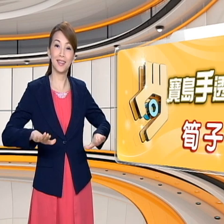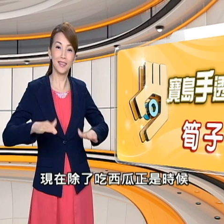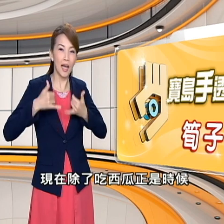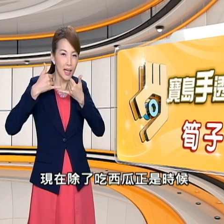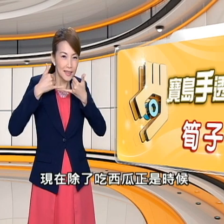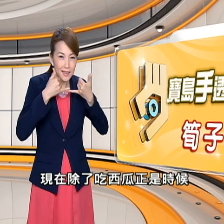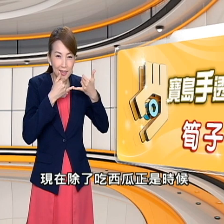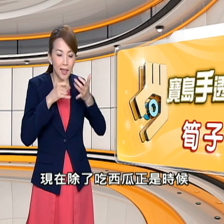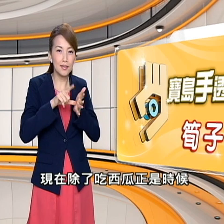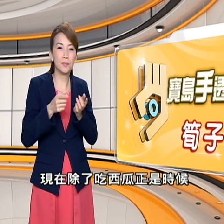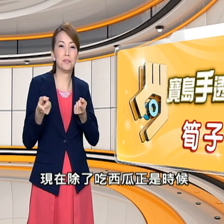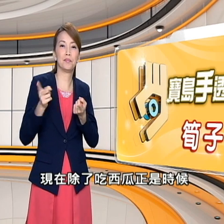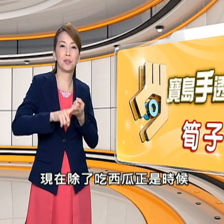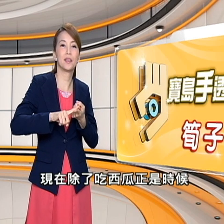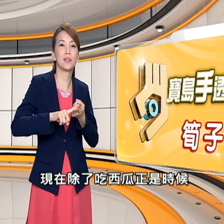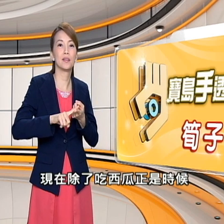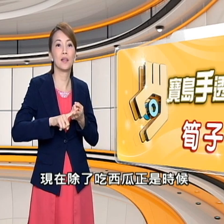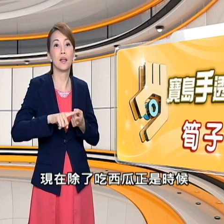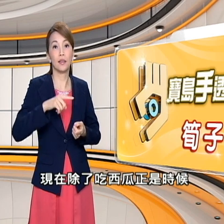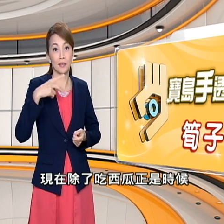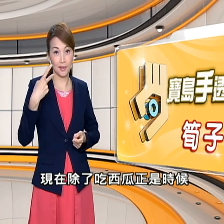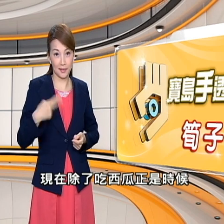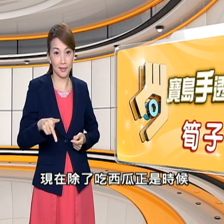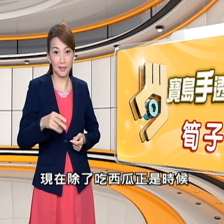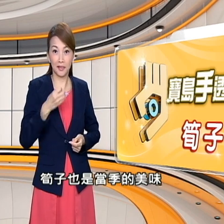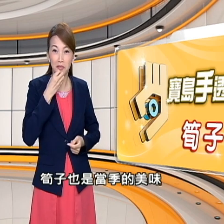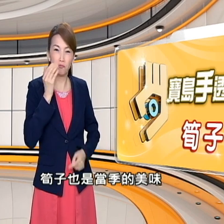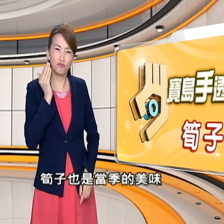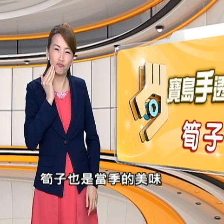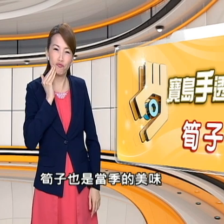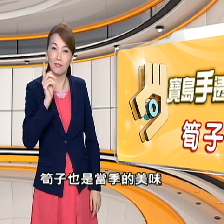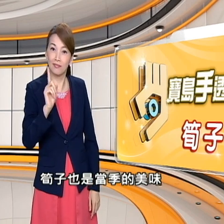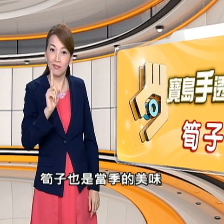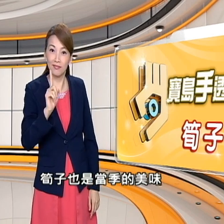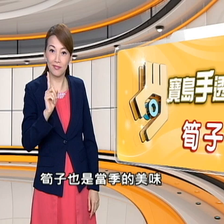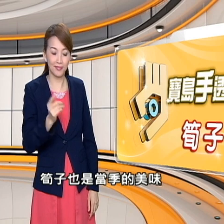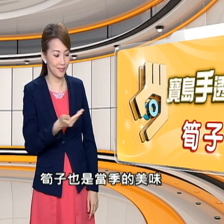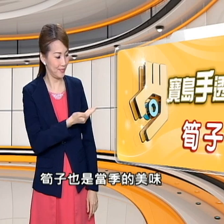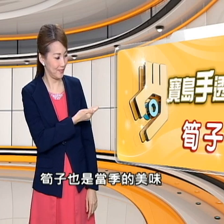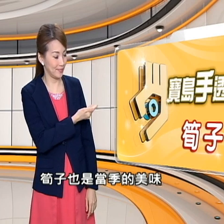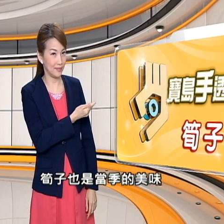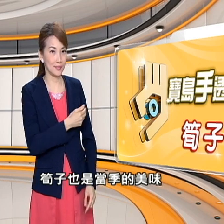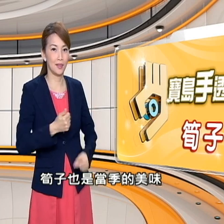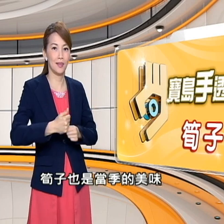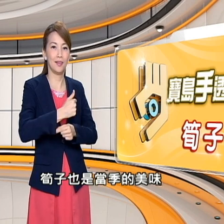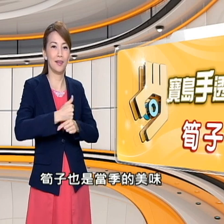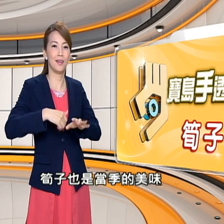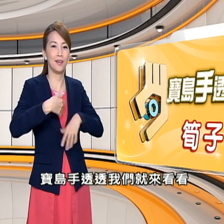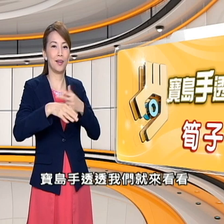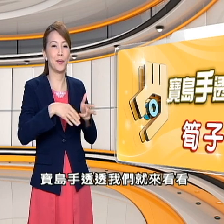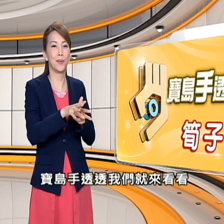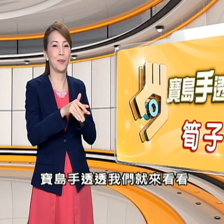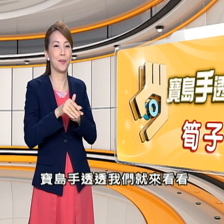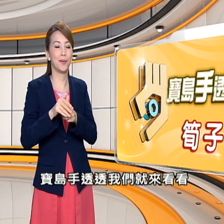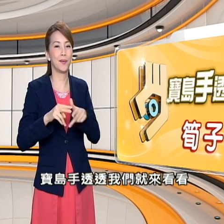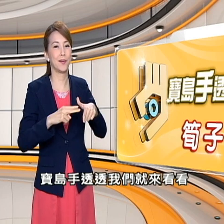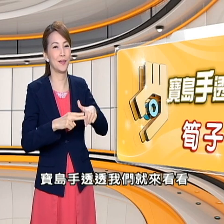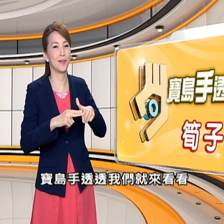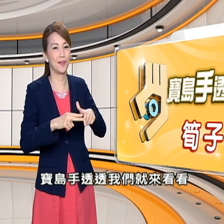现在除了吃西瓜正是时候，笋子也是当季的美味。宝岛小偷偷，我们就来看看